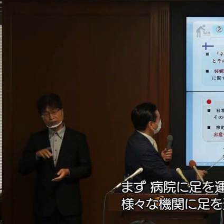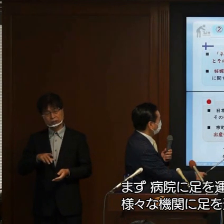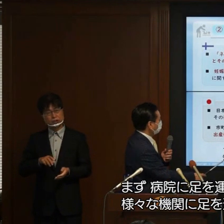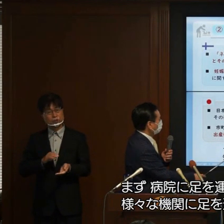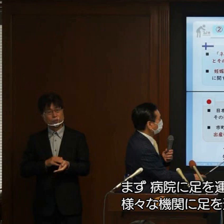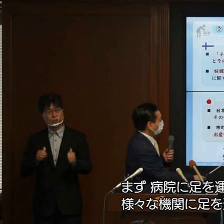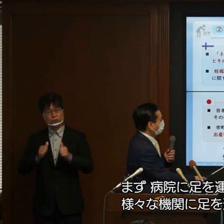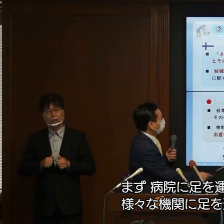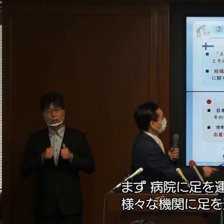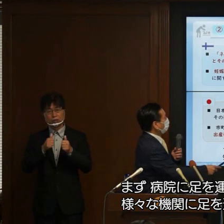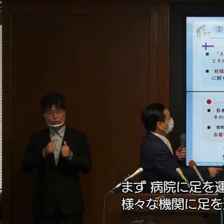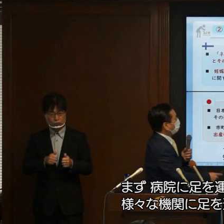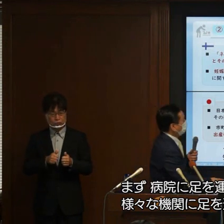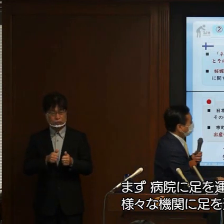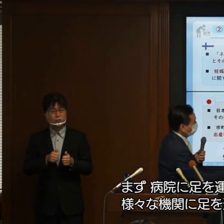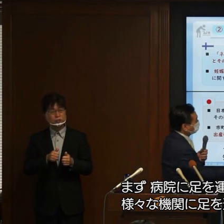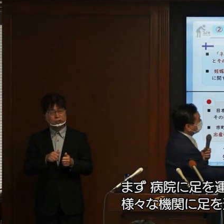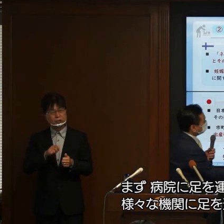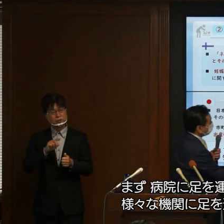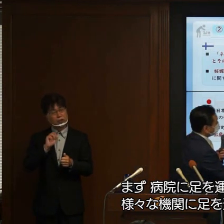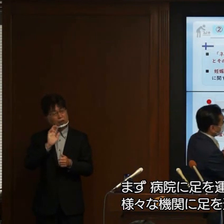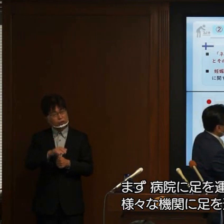な県に足を運ぶということで、